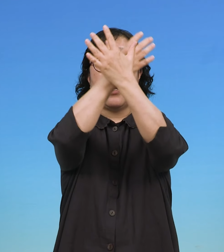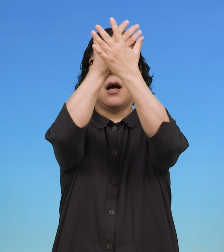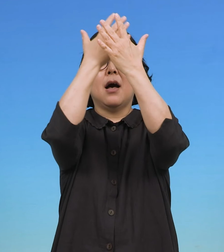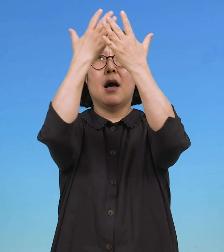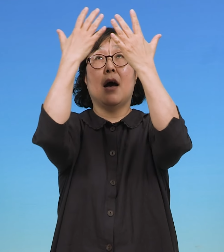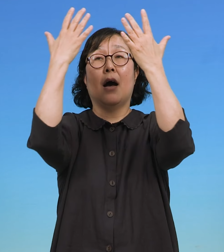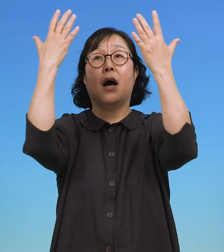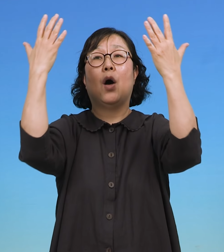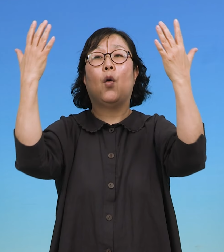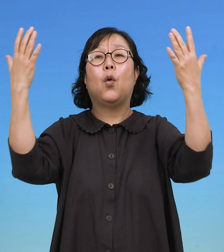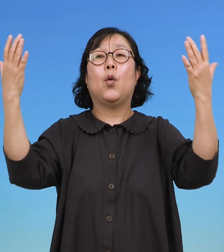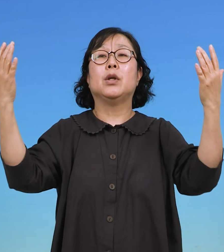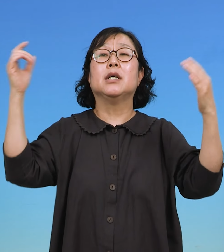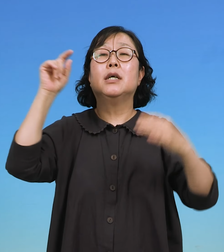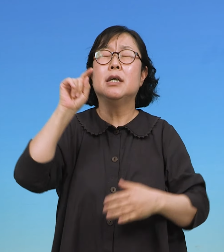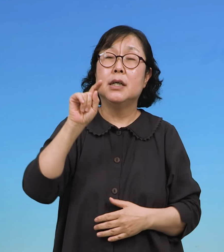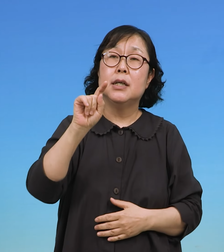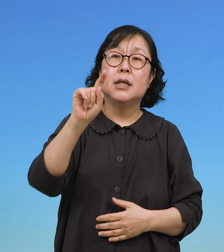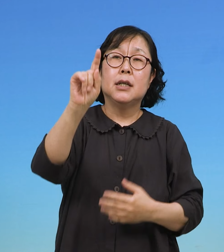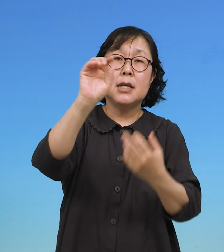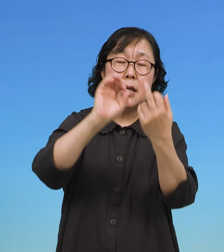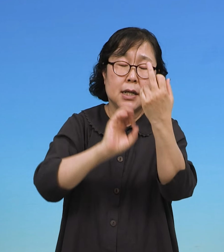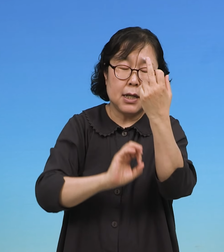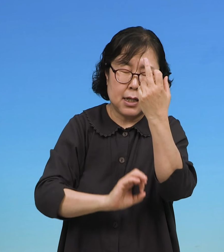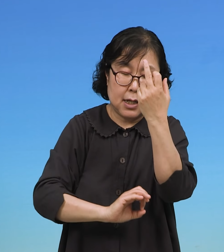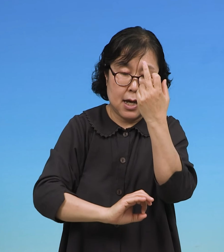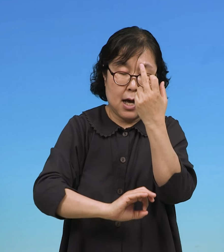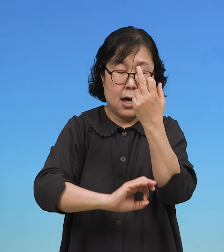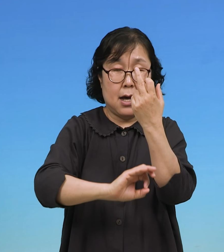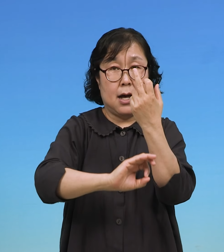밝아오는 이 아침을